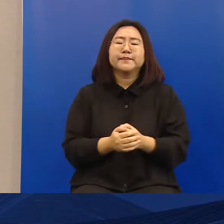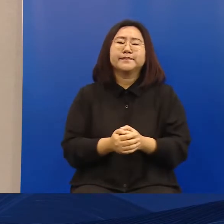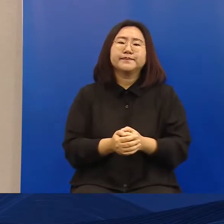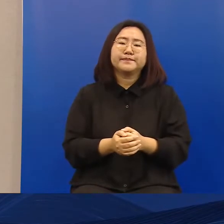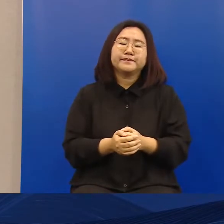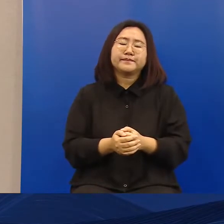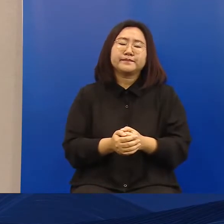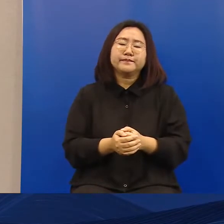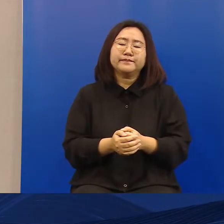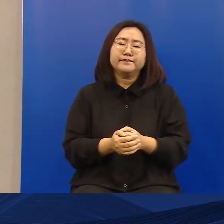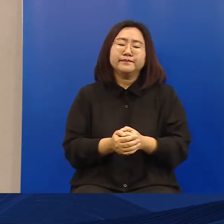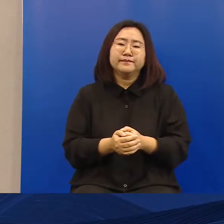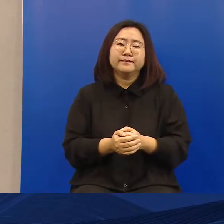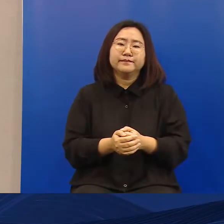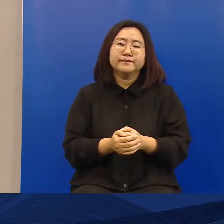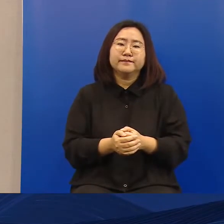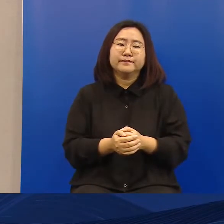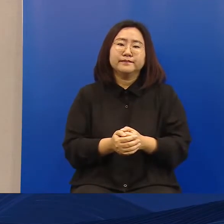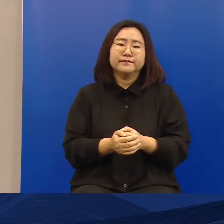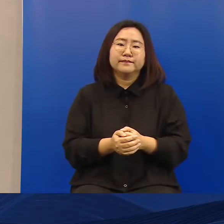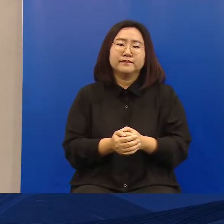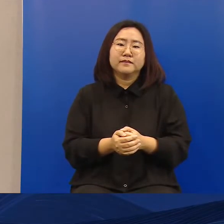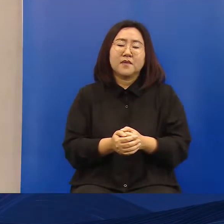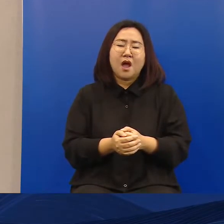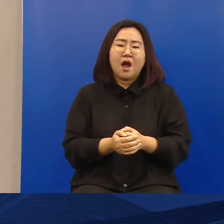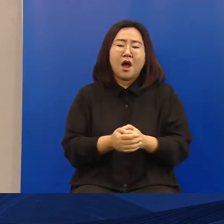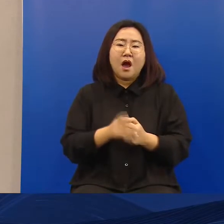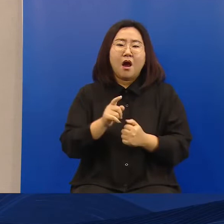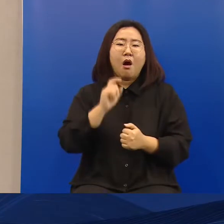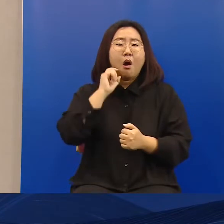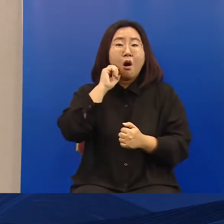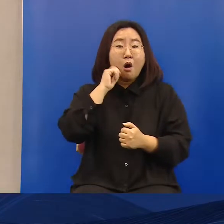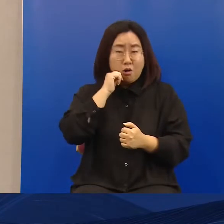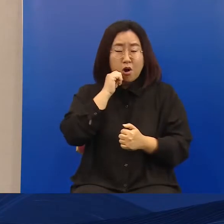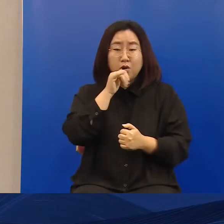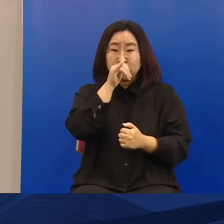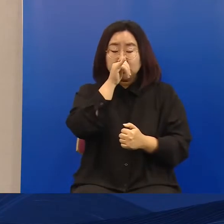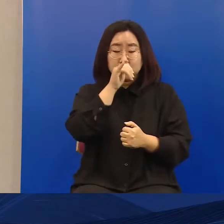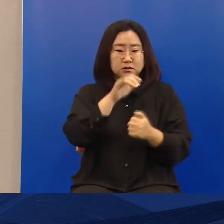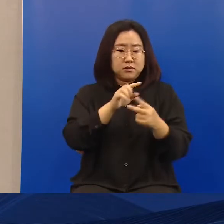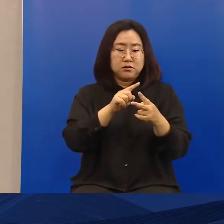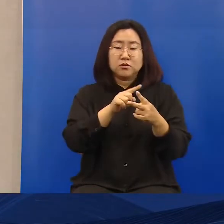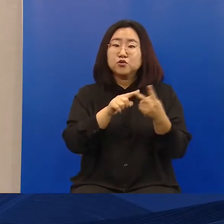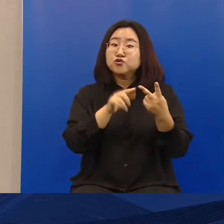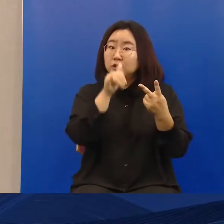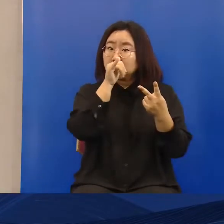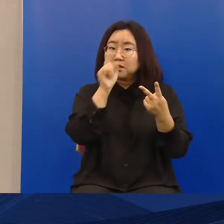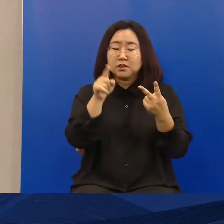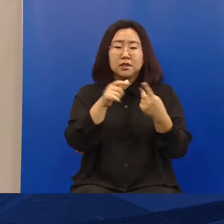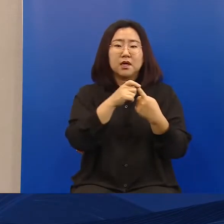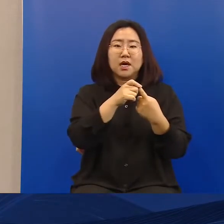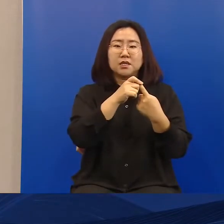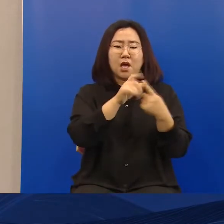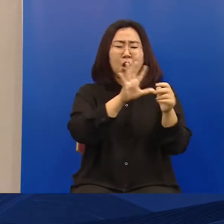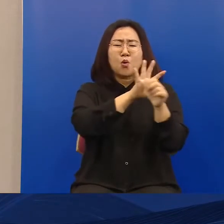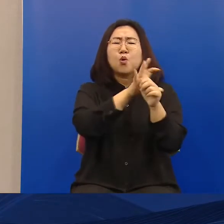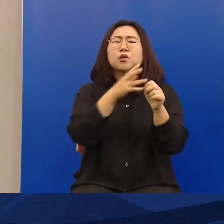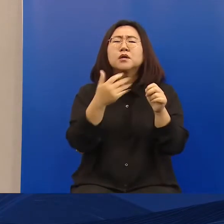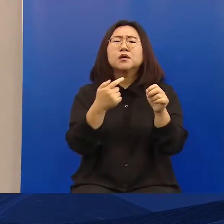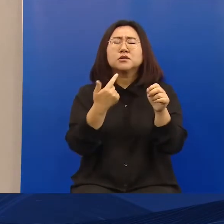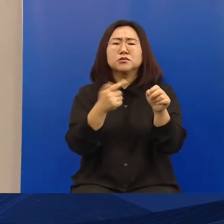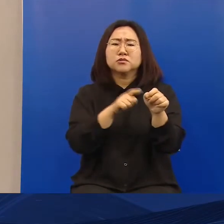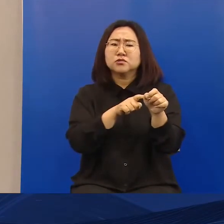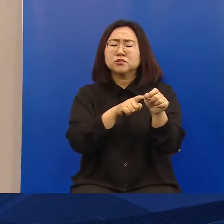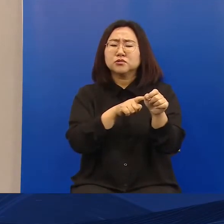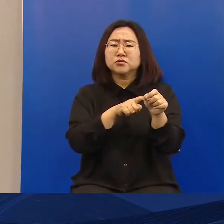합니다. 이중의 고통이 있었죠. 최근 코로나 때문에. 하나는 이 코로나라고 하는